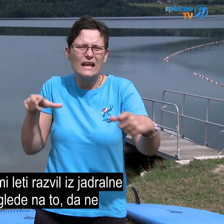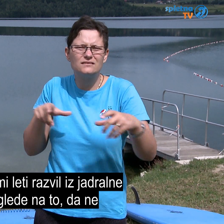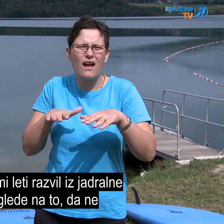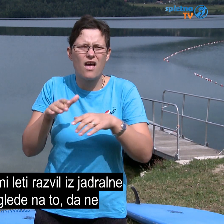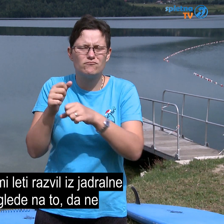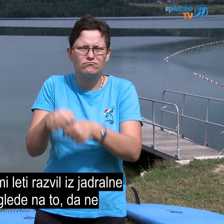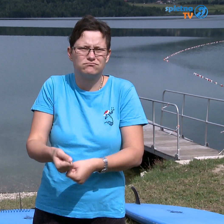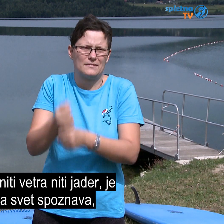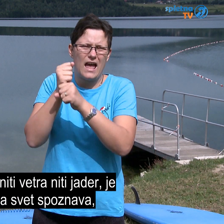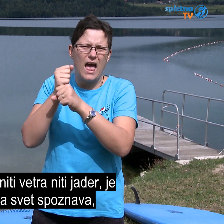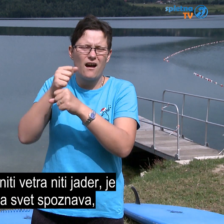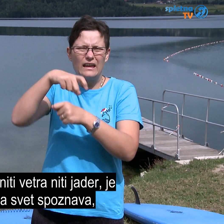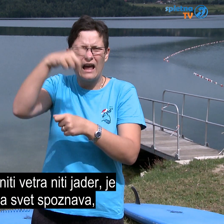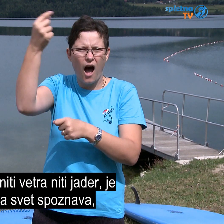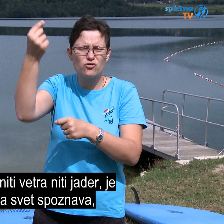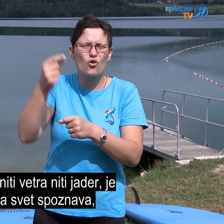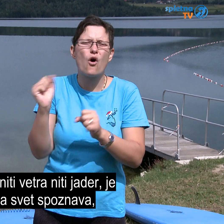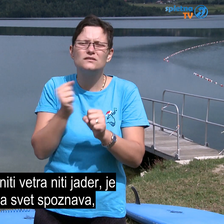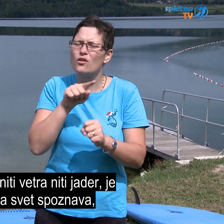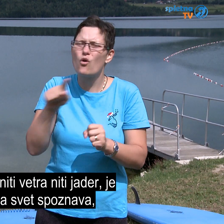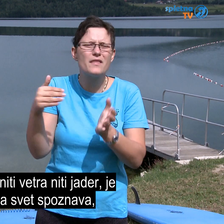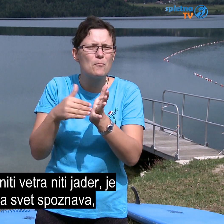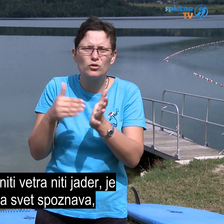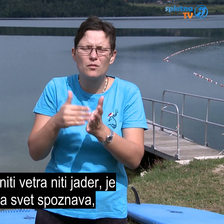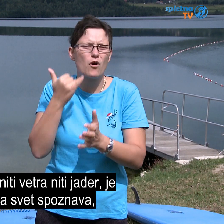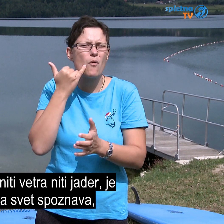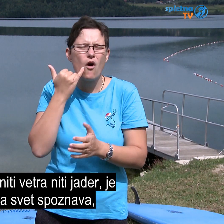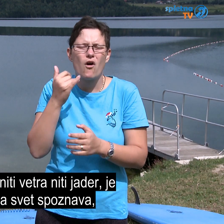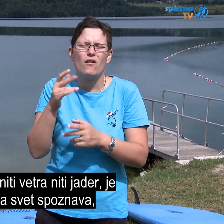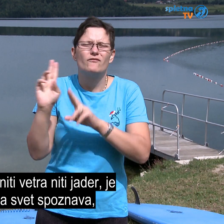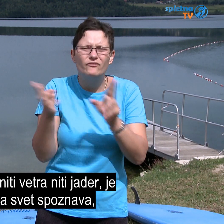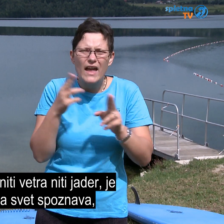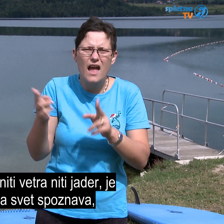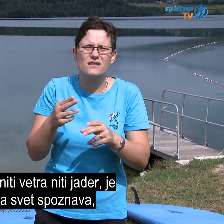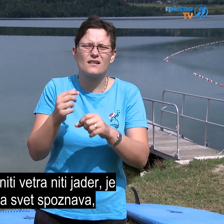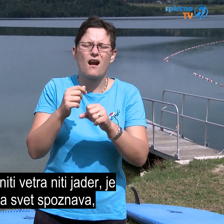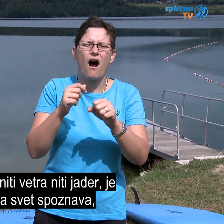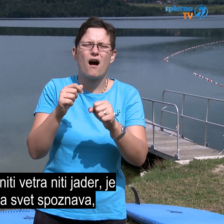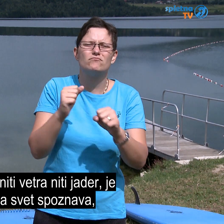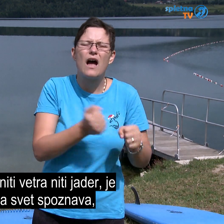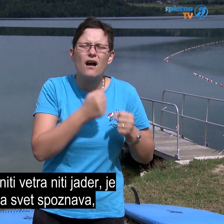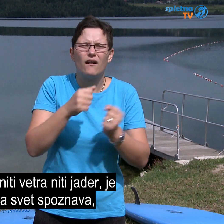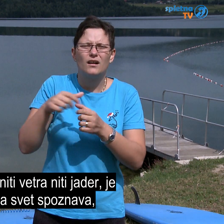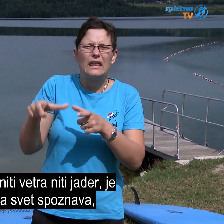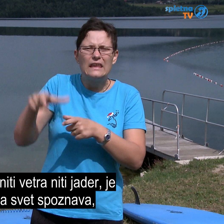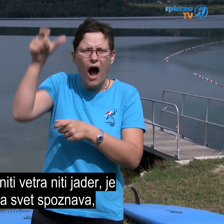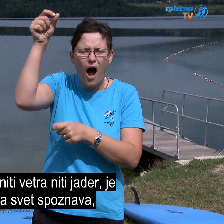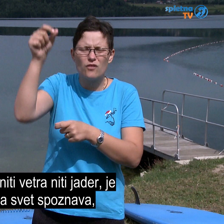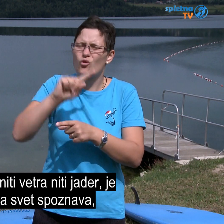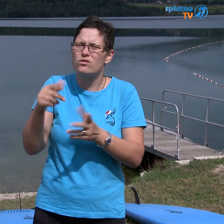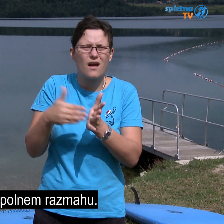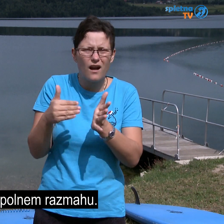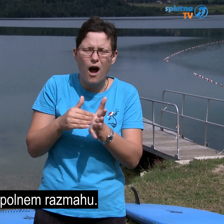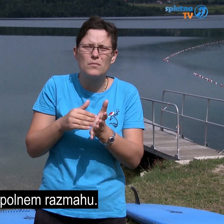In glede na to, da za to ne potrebujemo niti vetra, niti jadra, le veslo, je zdaj, ko ga svet